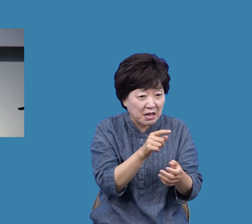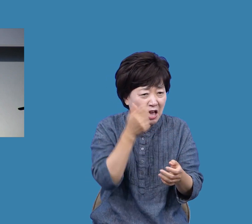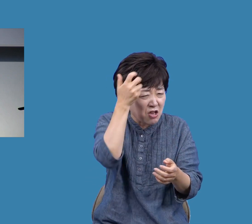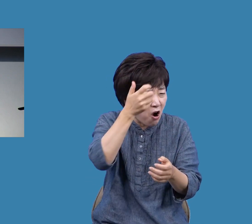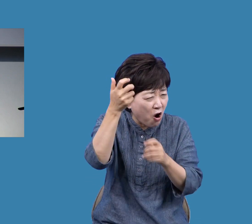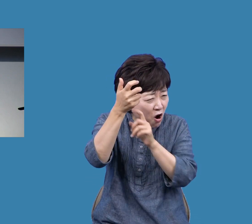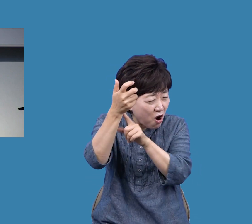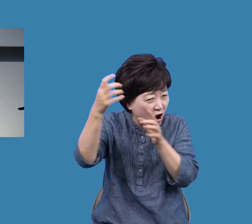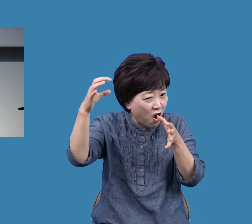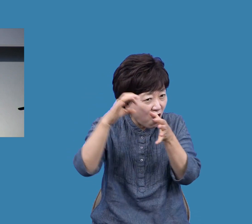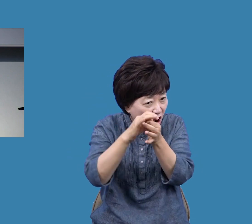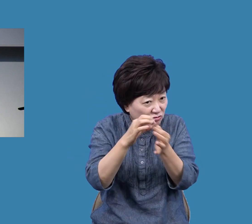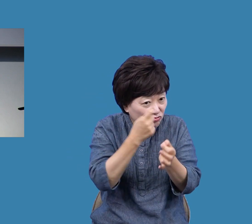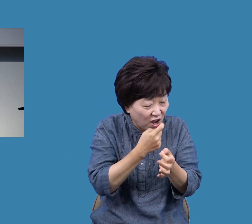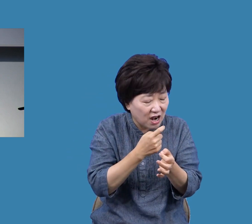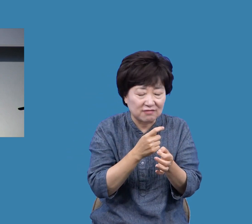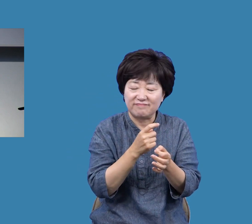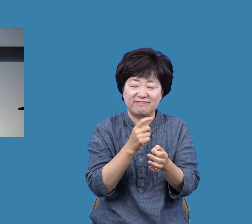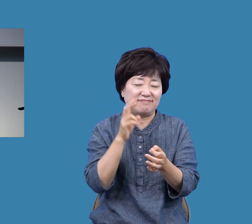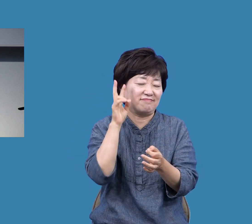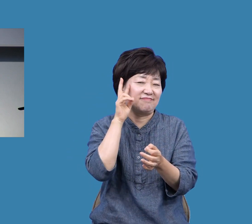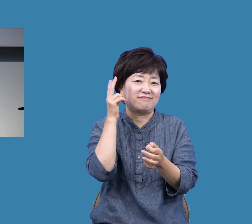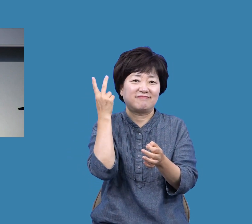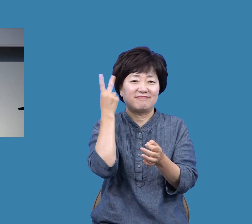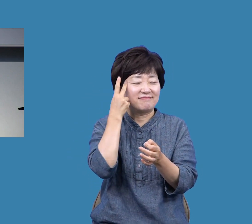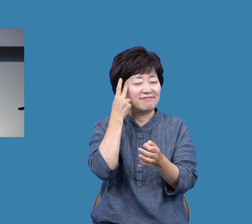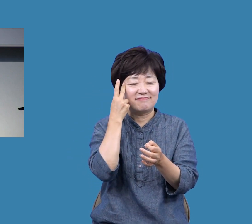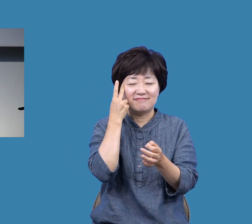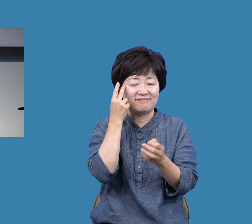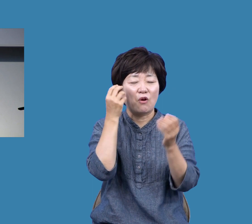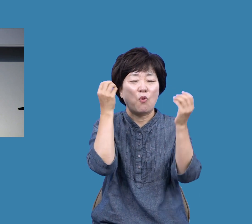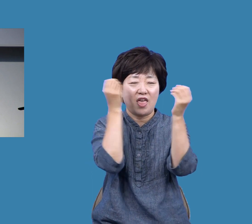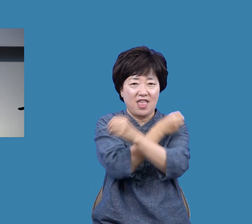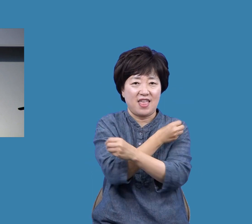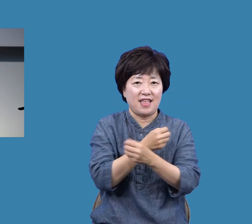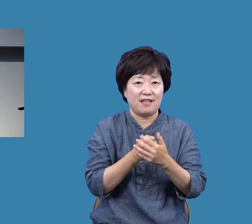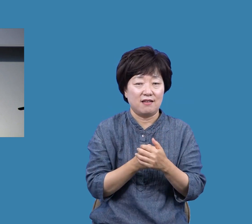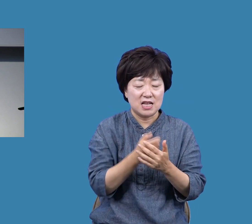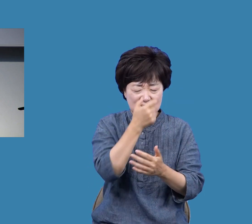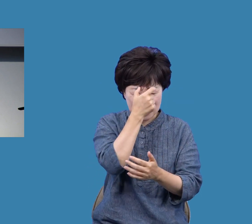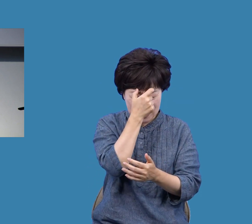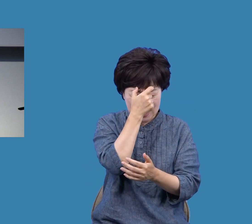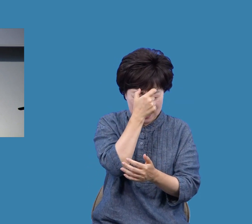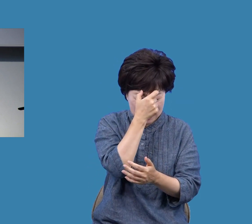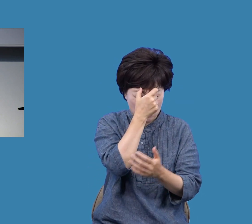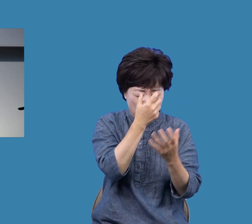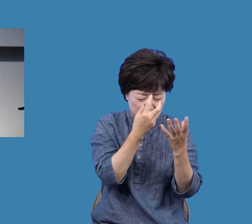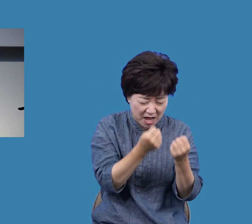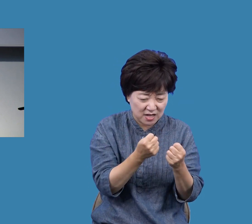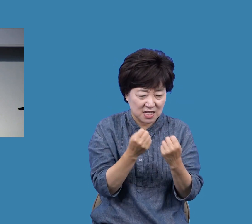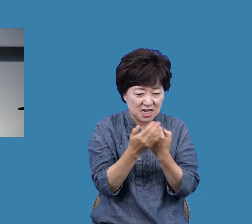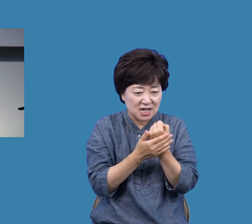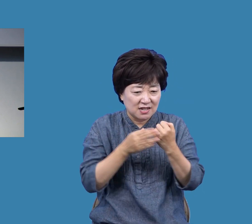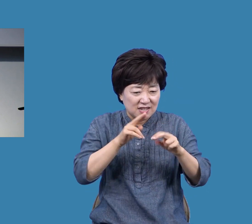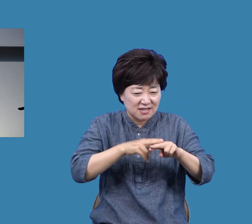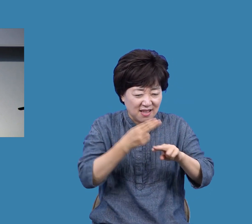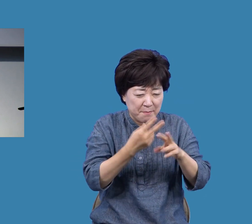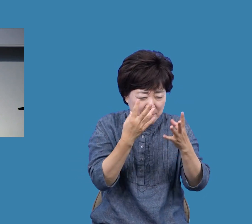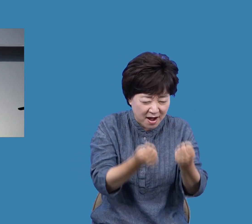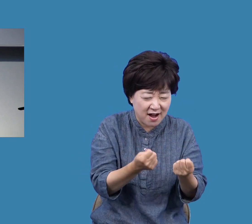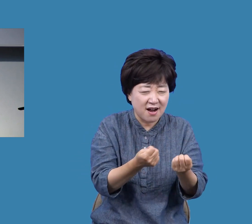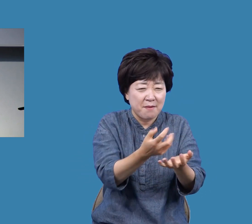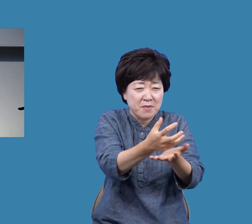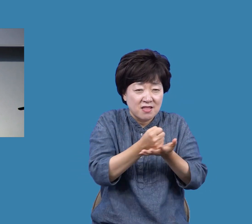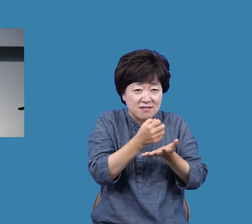생각을 하는데 굉장한 오해고 굉장한 착각입니다. 뭐 기도 많이 하는 건 물론 중요하고 뭐 이제 은사가 풀어지는 것도 물론